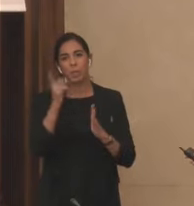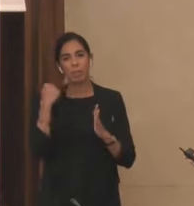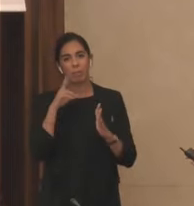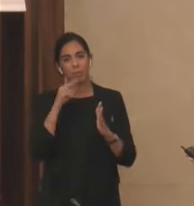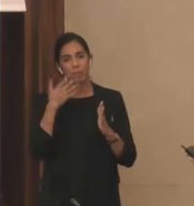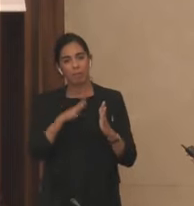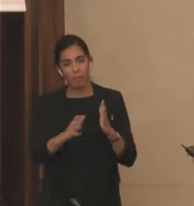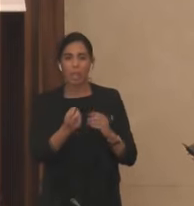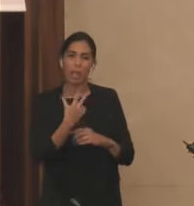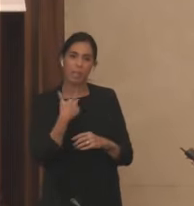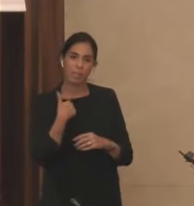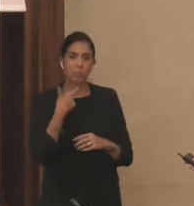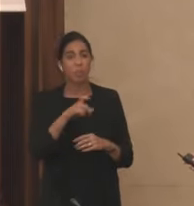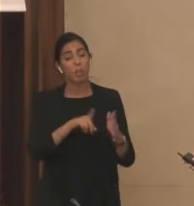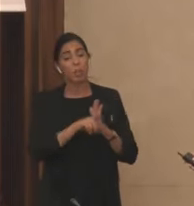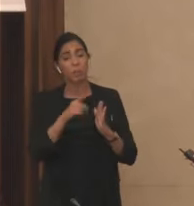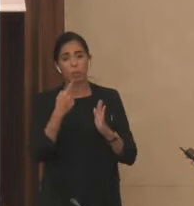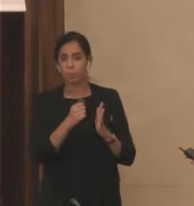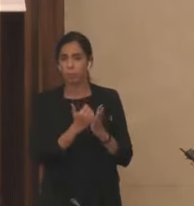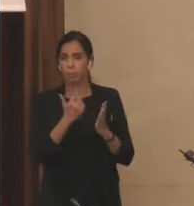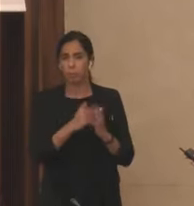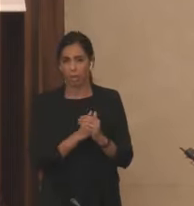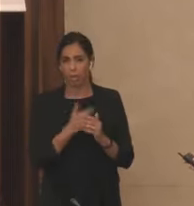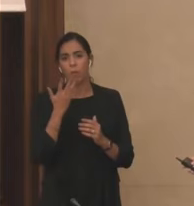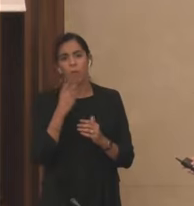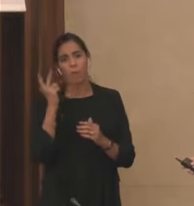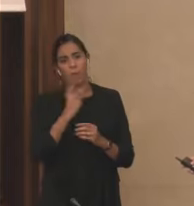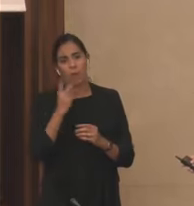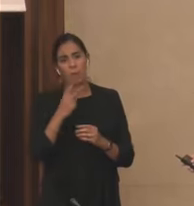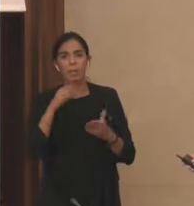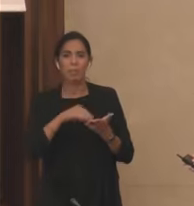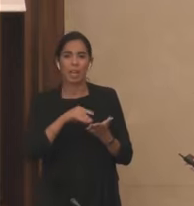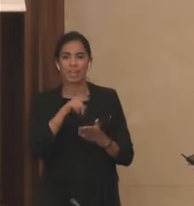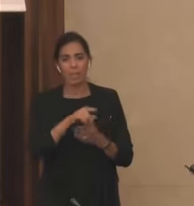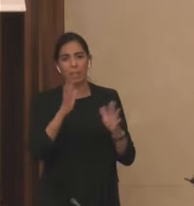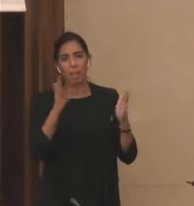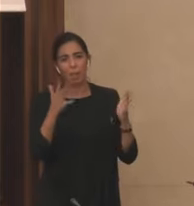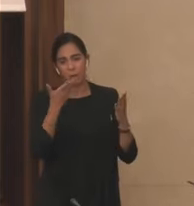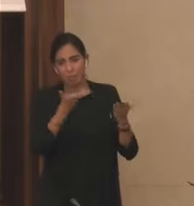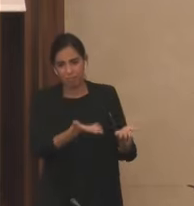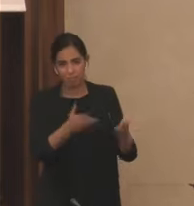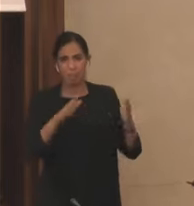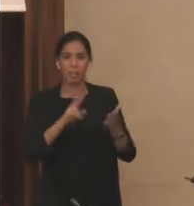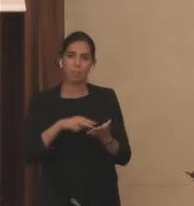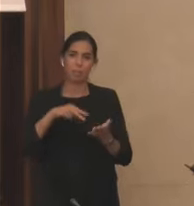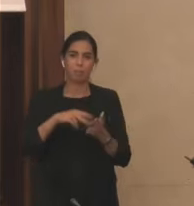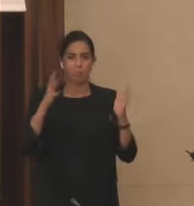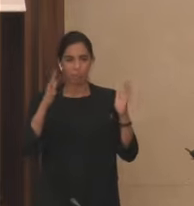para aplaudirlo de pie, aunque más no sea virtualmente. Un abrazo, Héctor. Excelente, doctor Villa. Gracias.